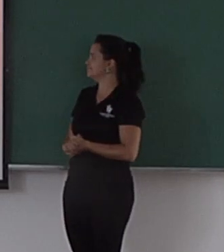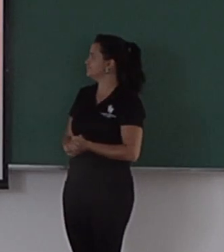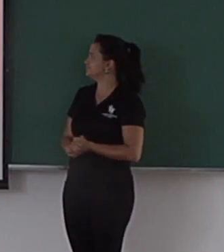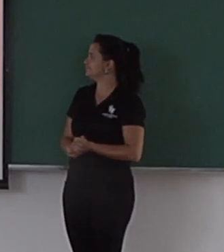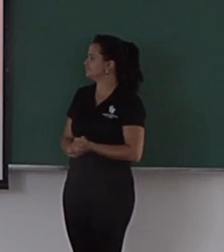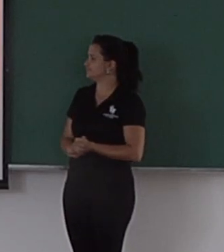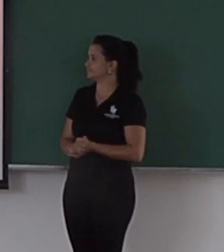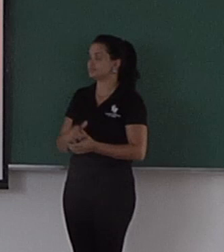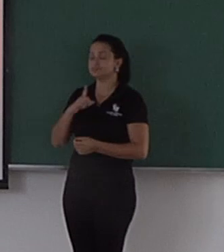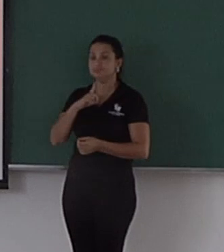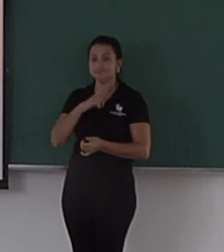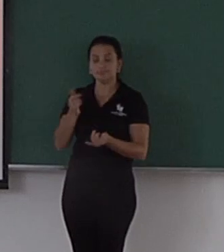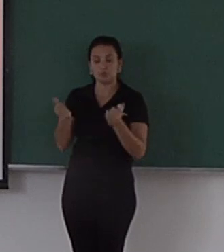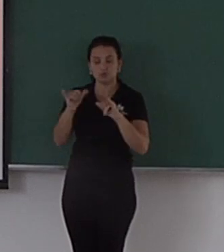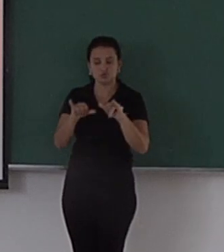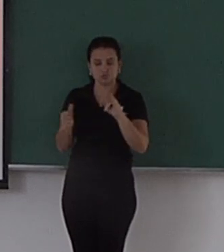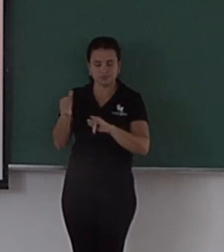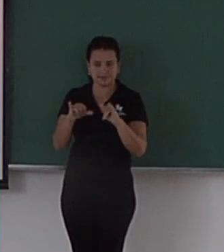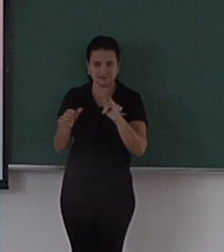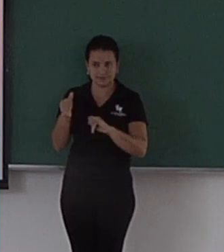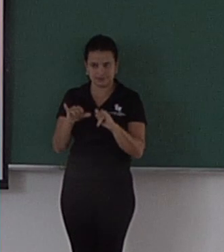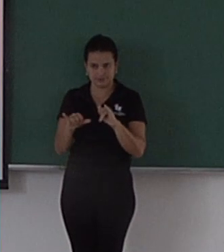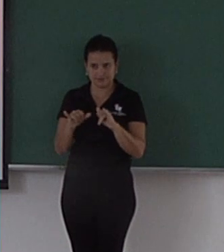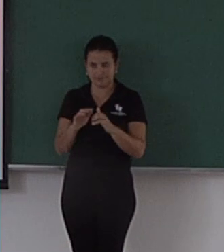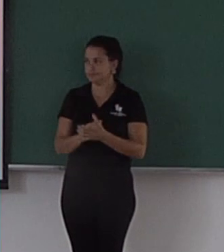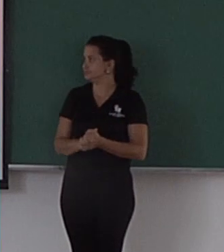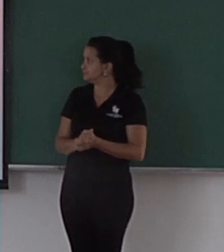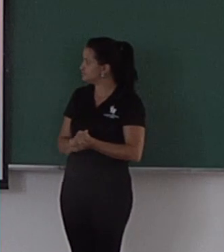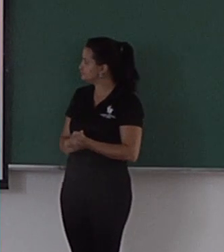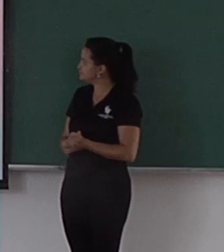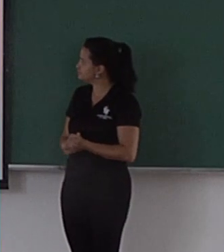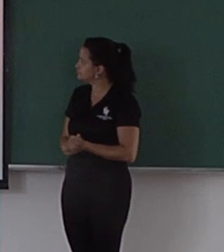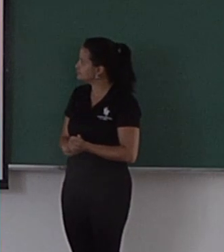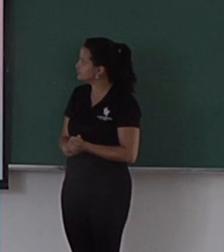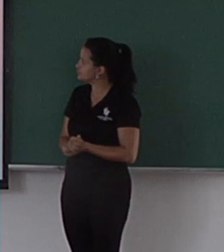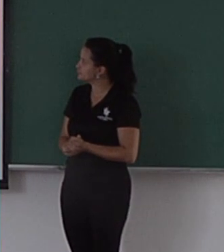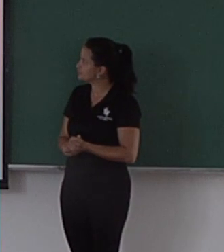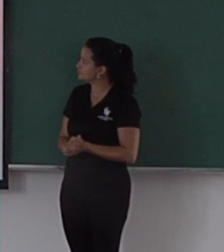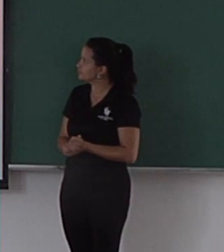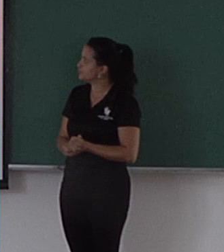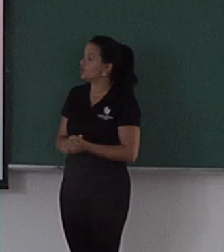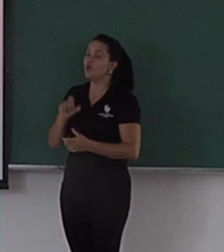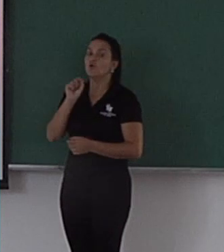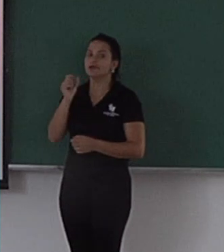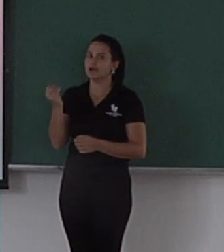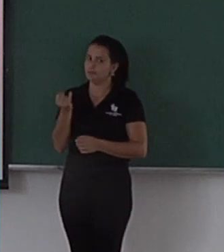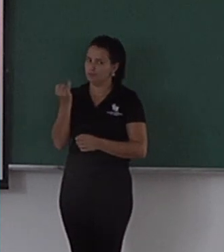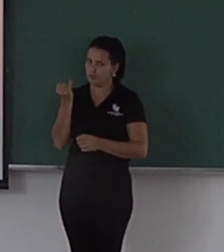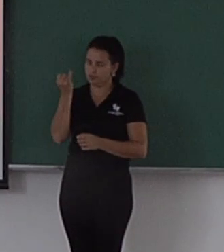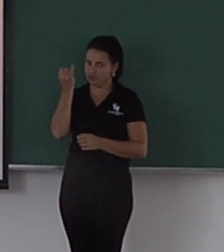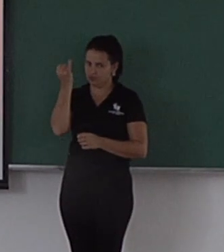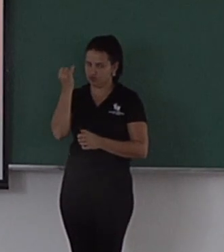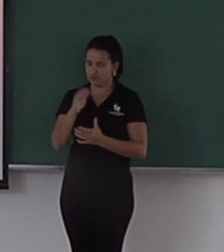Então, existe uma substância, antes disso ainda, né? Outra coisa importante também são essas substâncias